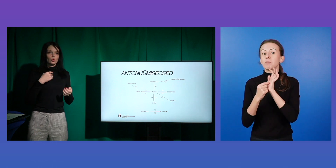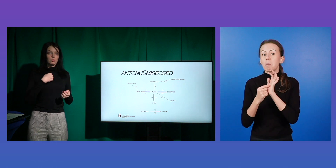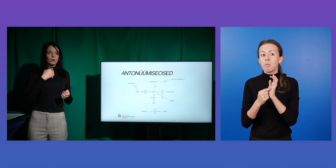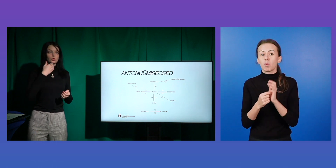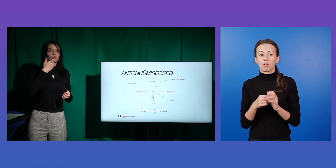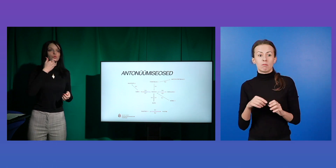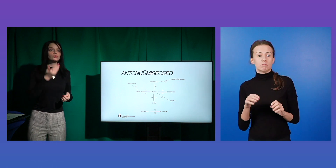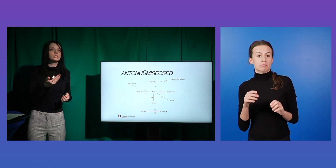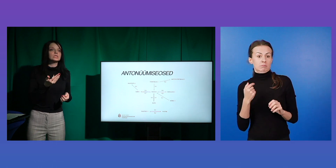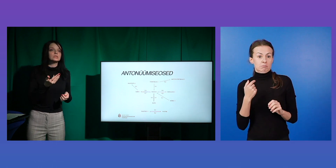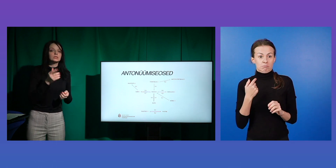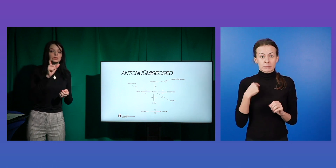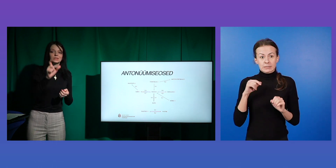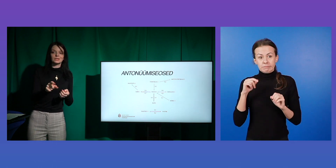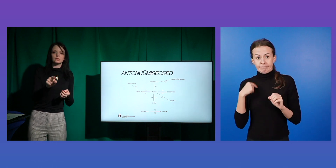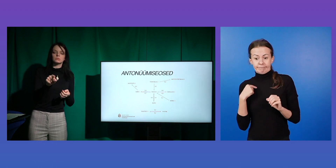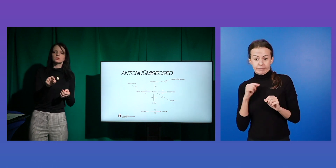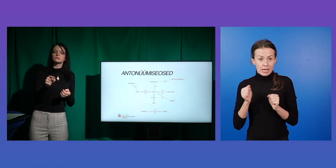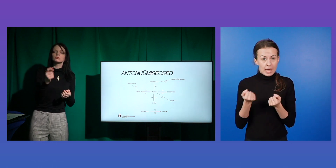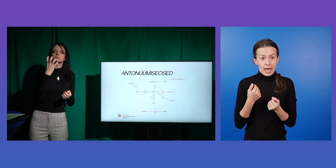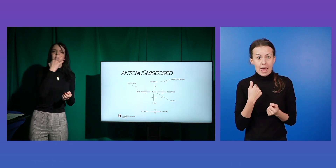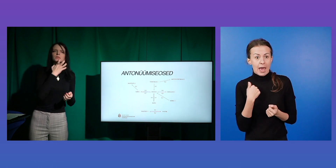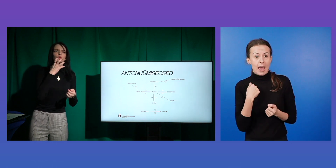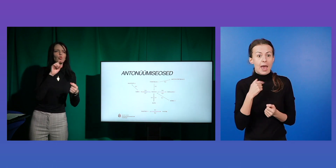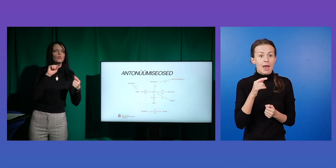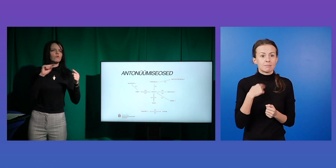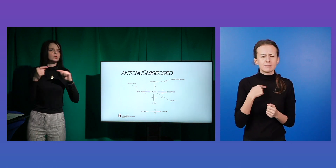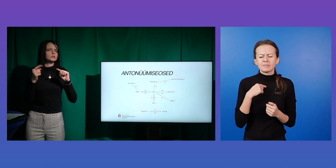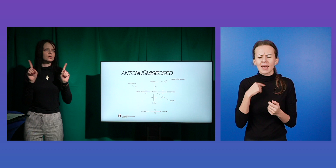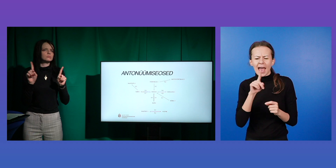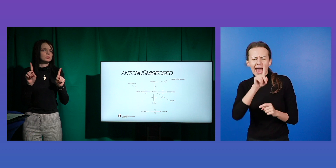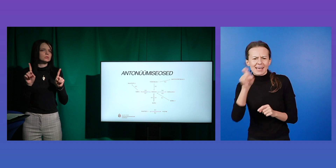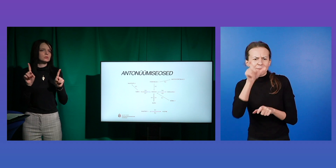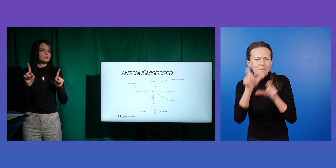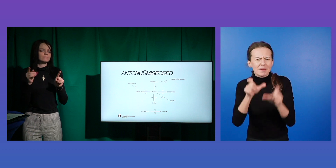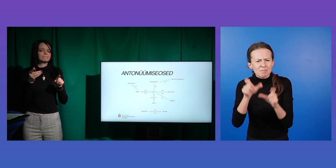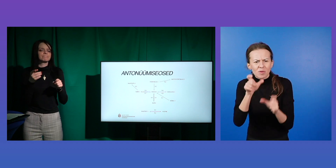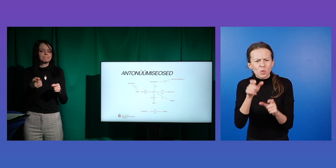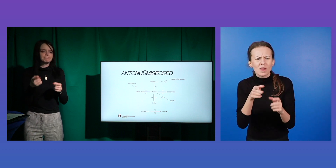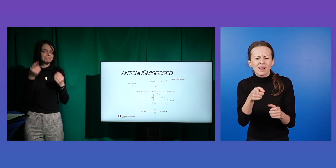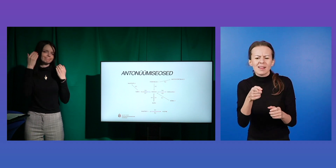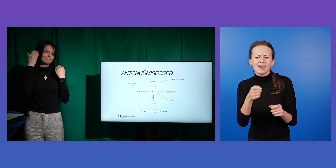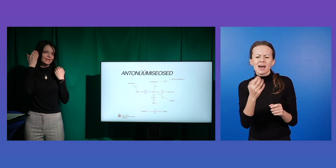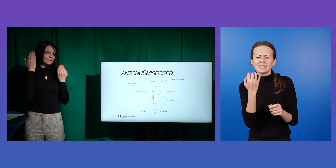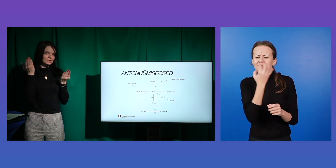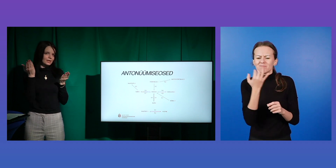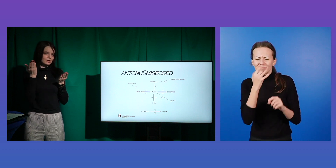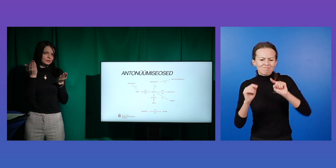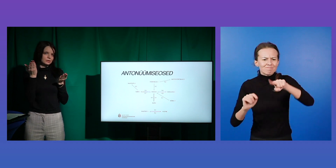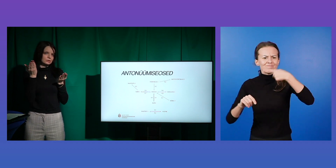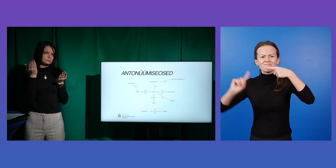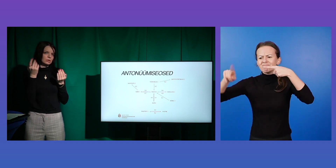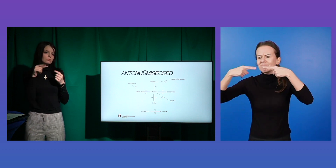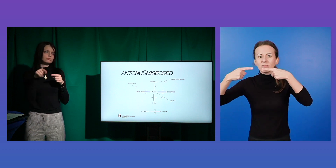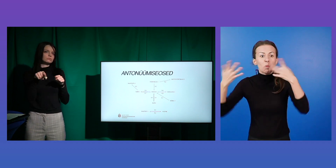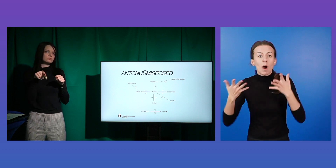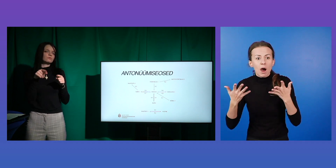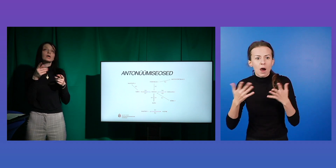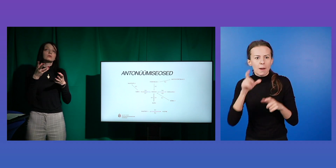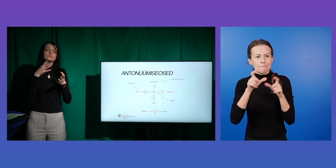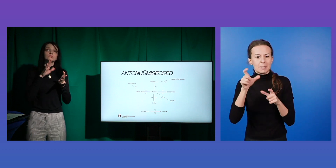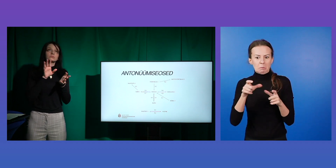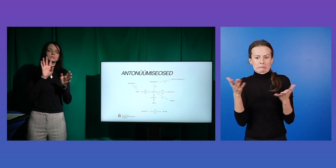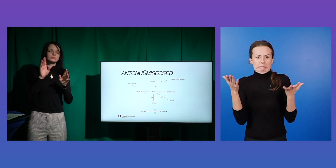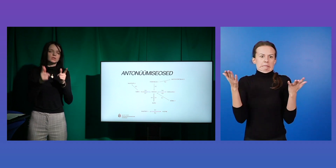mõru. Kui ma näiteks küsisin inimese käest, et mõru vastand sõna, siis inimesed ei osanud ka